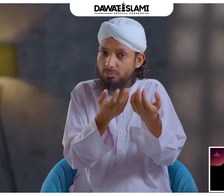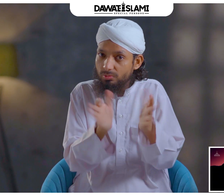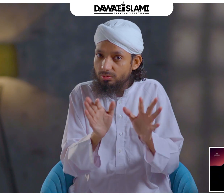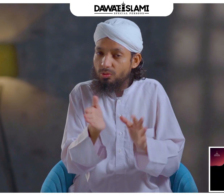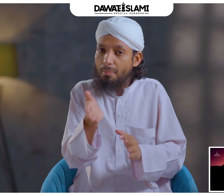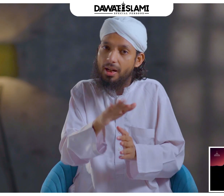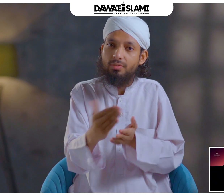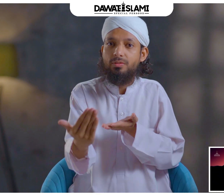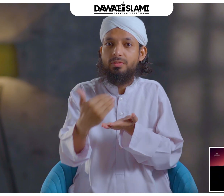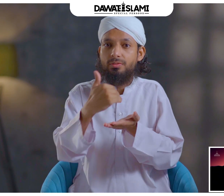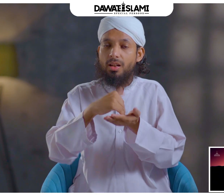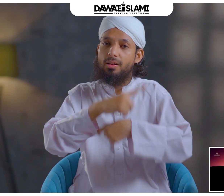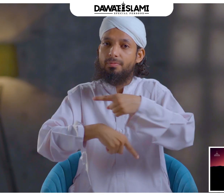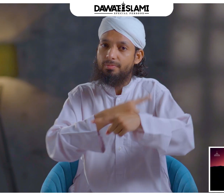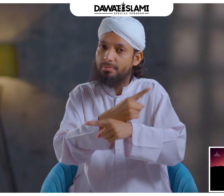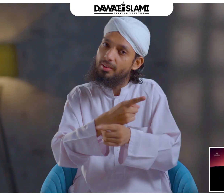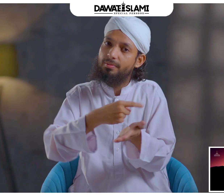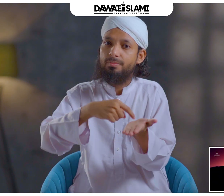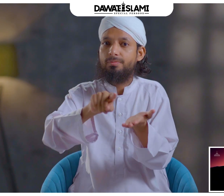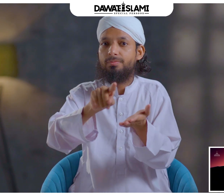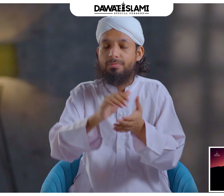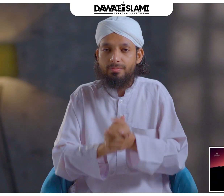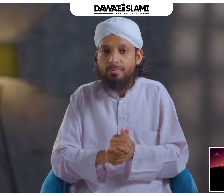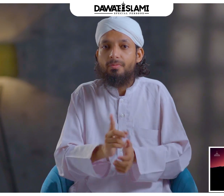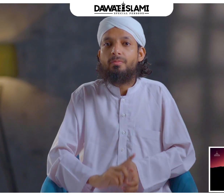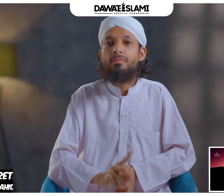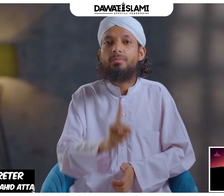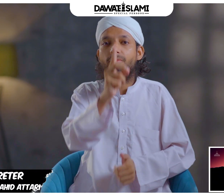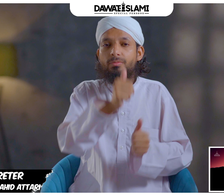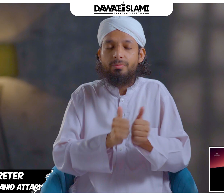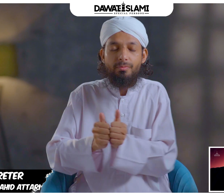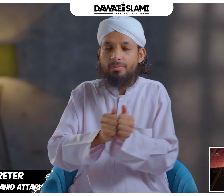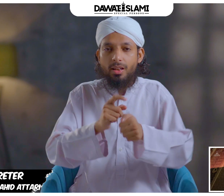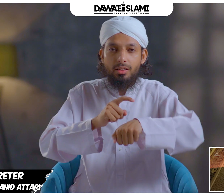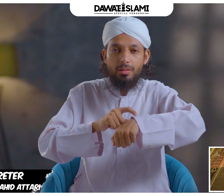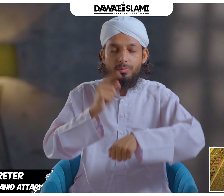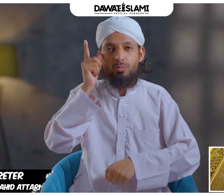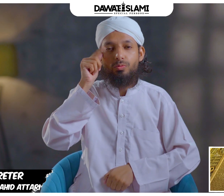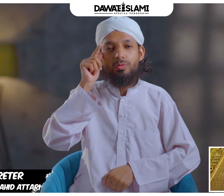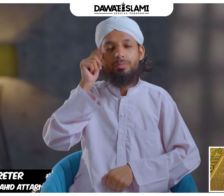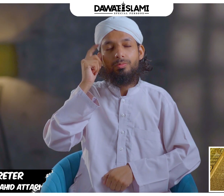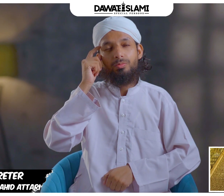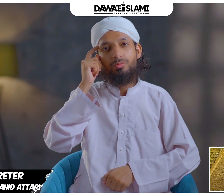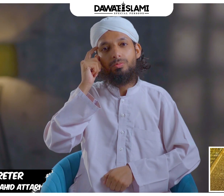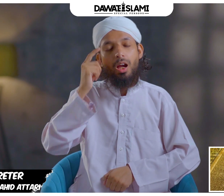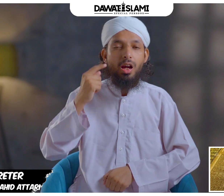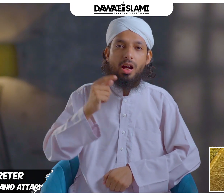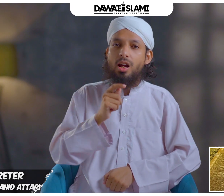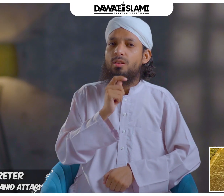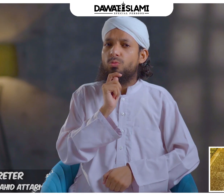اپنے فرض سے سبکدوش ہو کر واپس آ جاؤں گا تو مجھ پر قصاص جاری کر دیجیے گا۔ امیر المومنین نے تھوڑی دیر غور کرنے کے